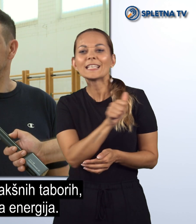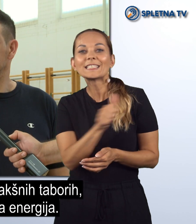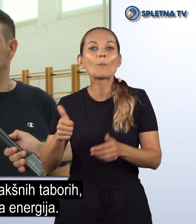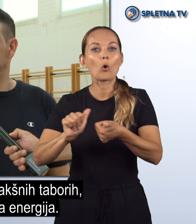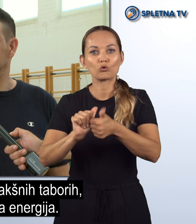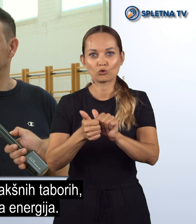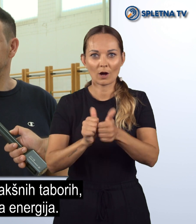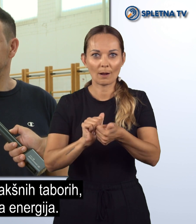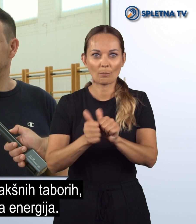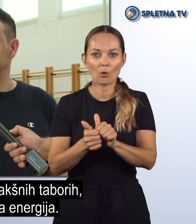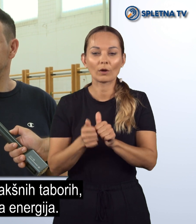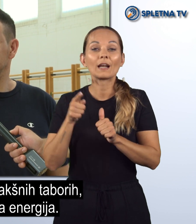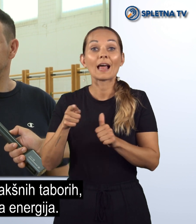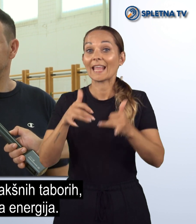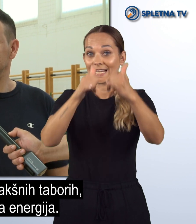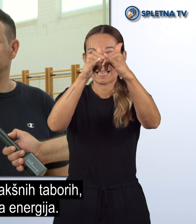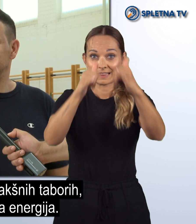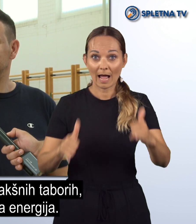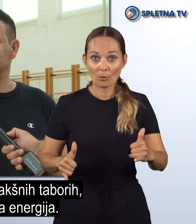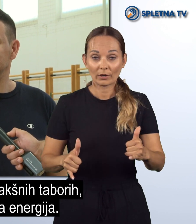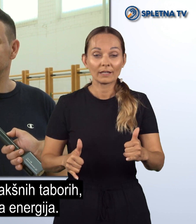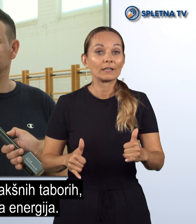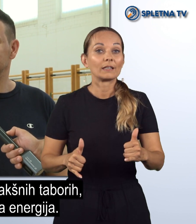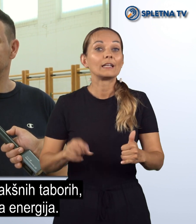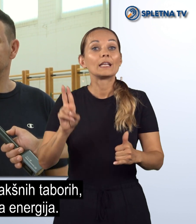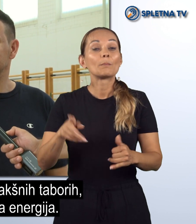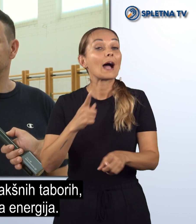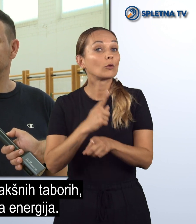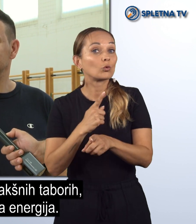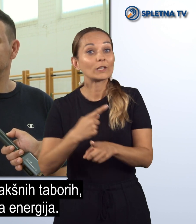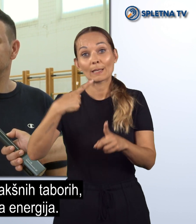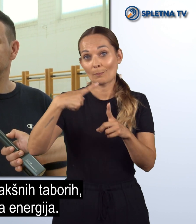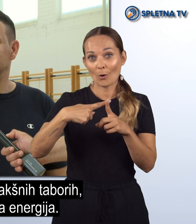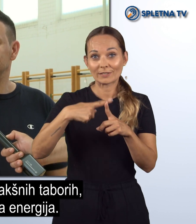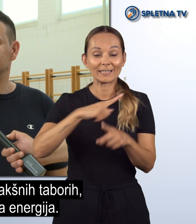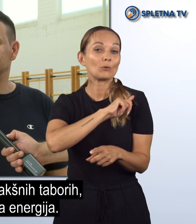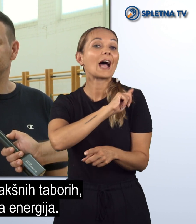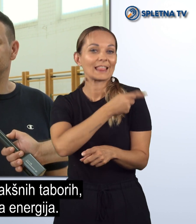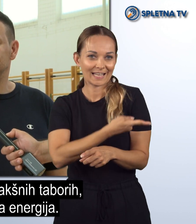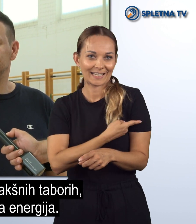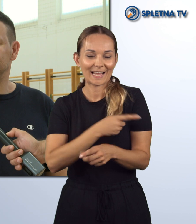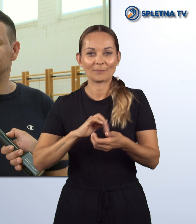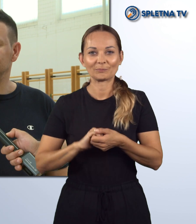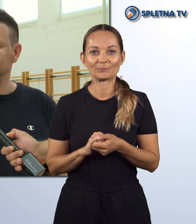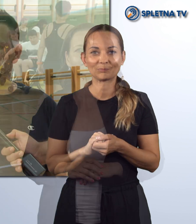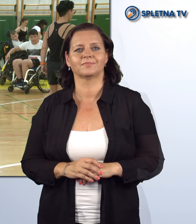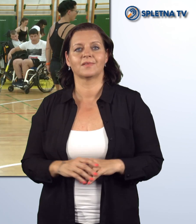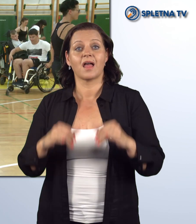samo šport na takšnih taborih, je tudi pozitivna energija.